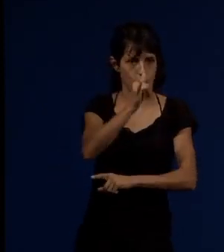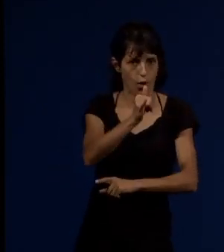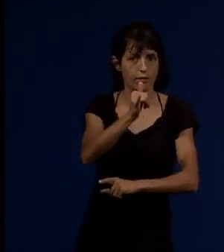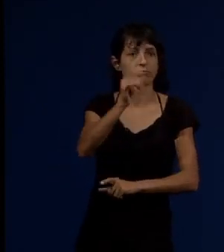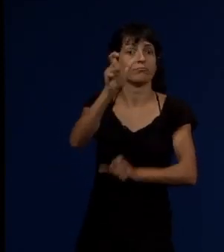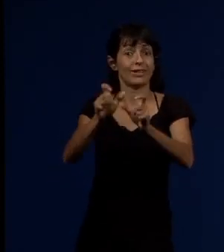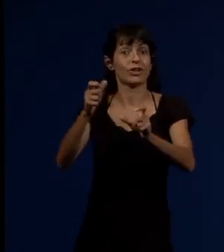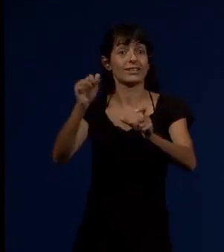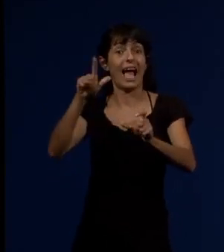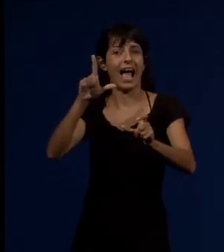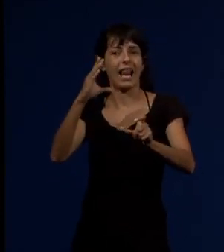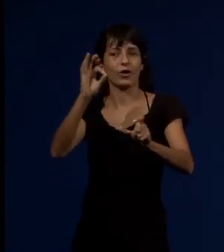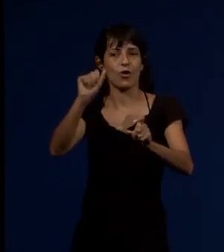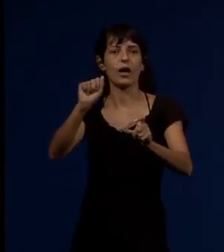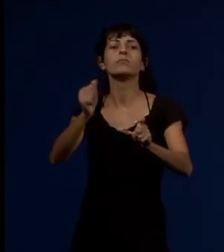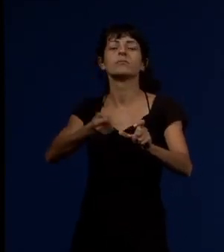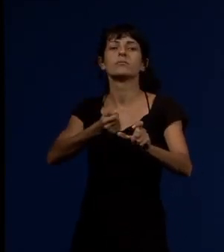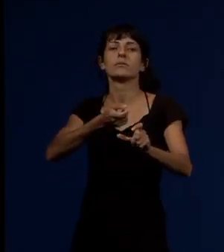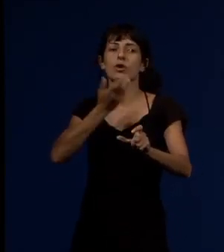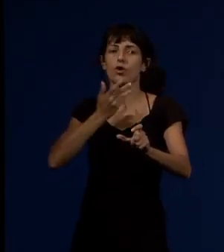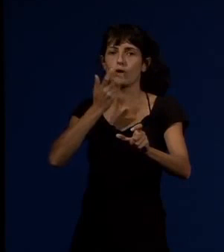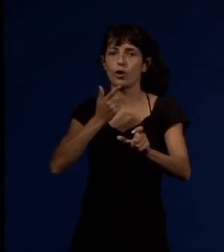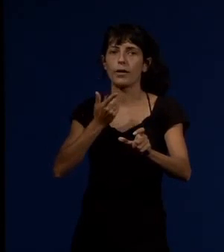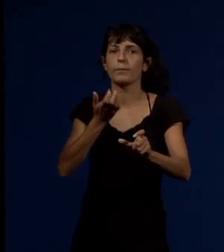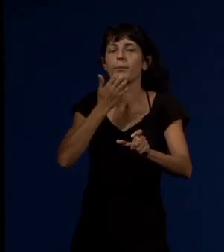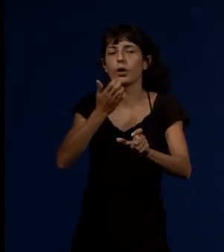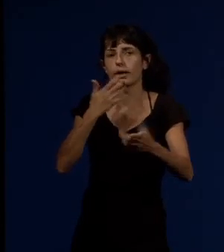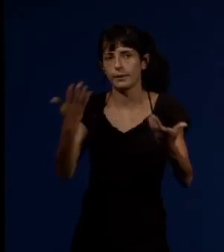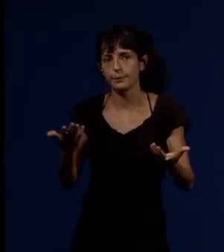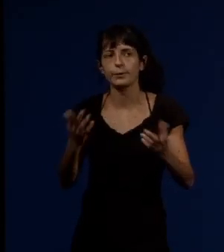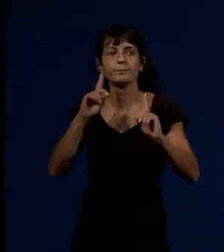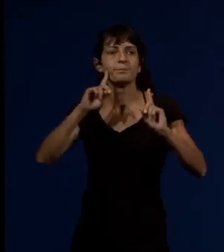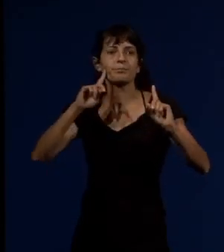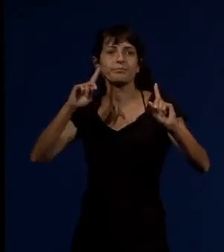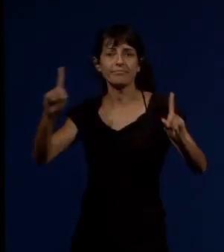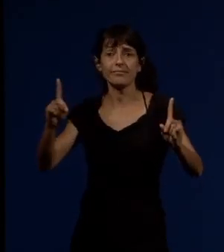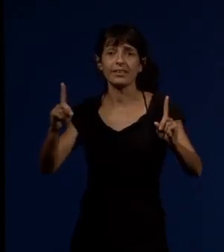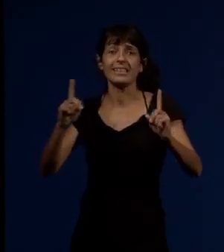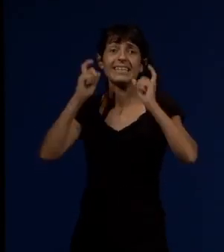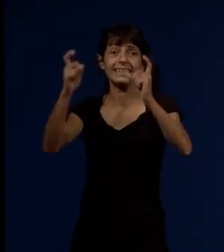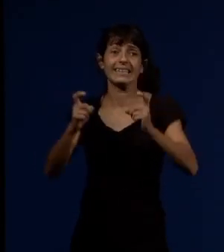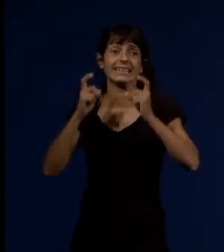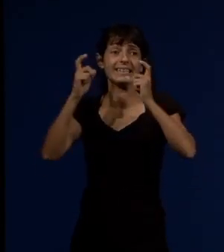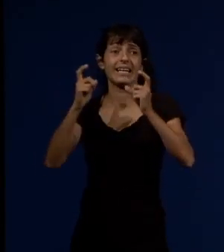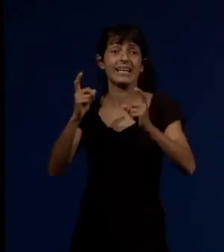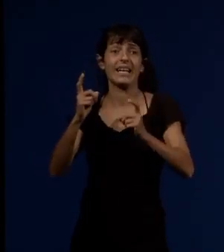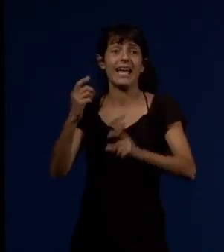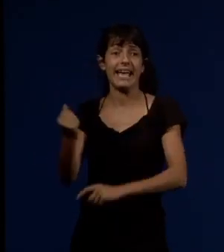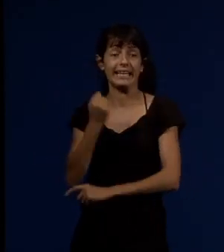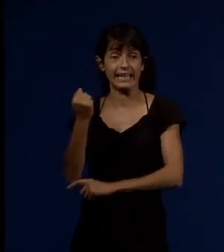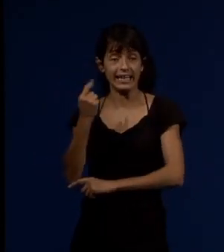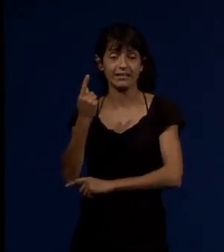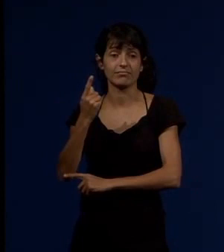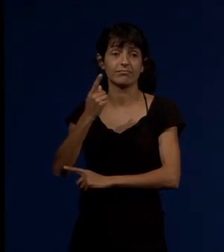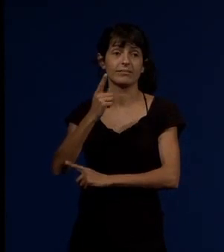traballadoras da Alcoa, como é o caso de cambiar, de mudar o sistema enerxético que temos no noso país, pero de xeito